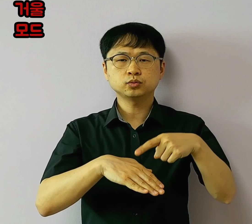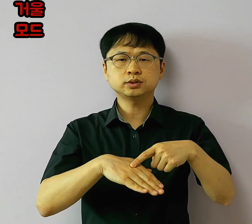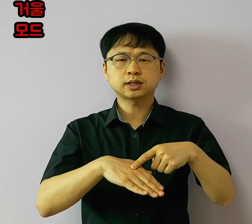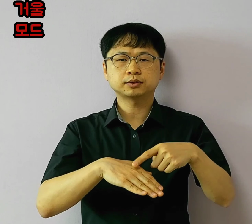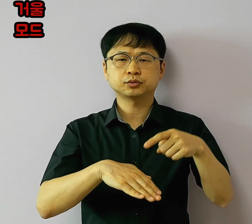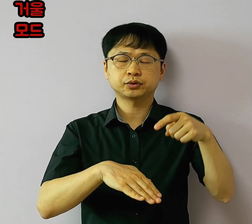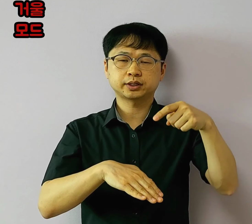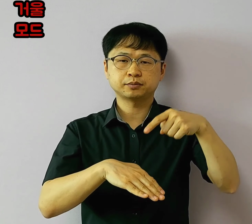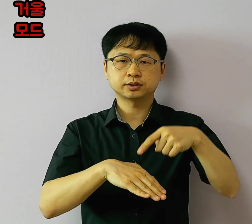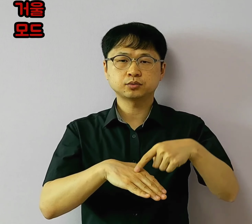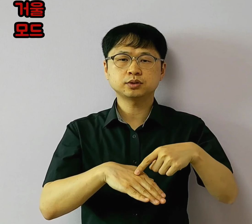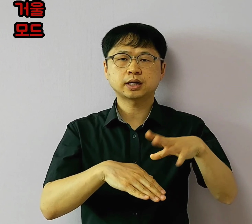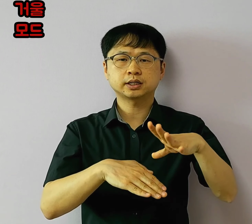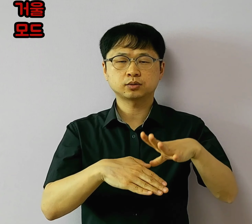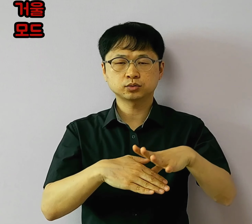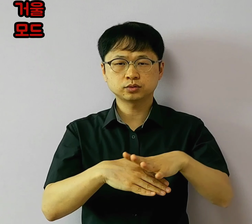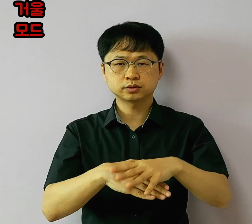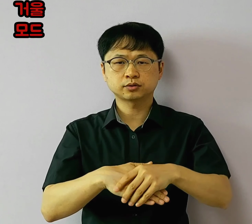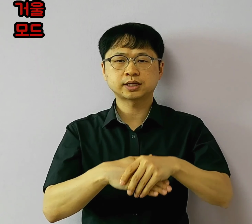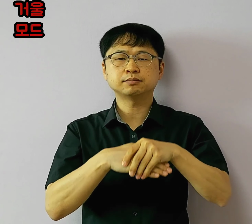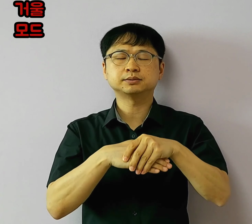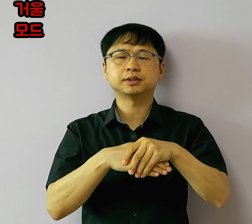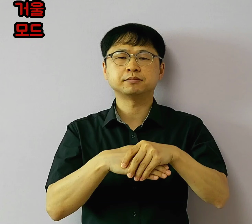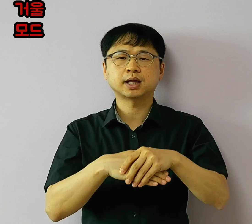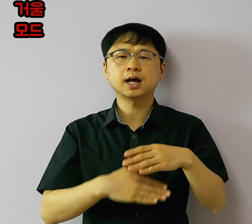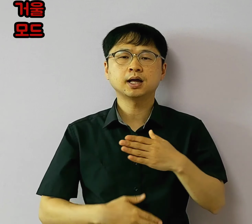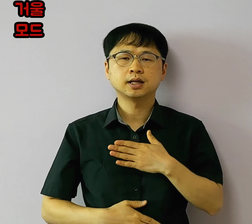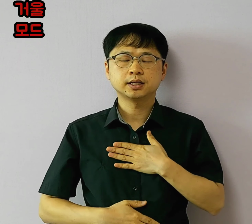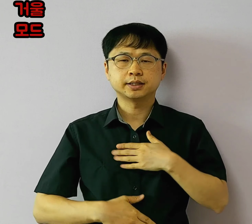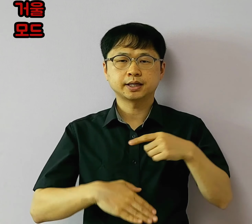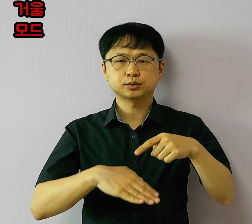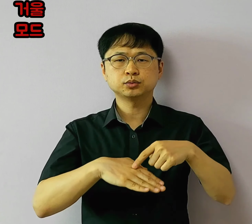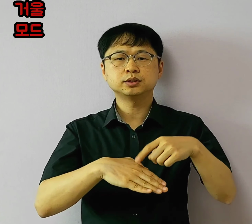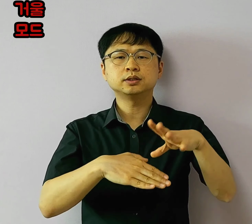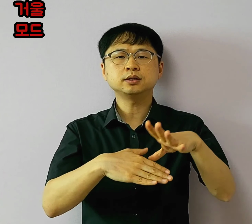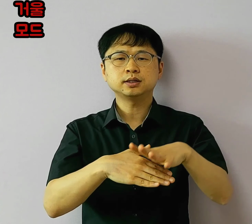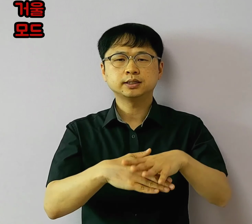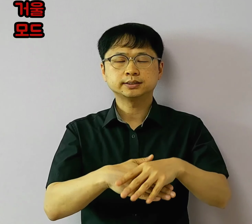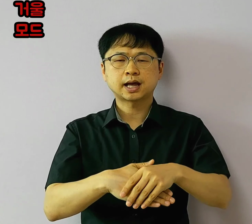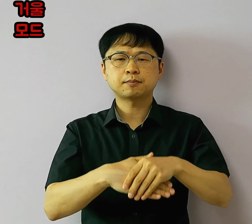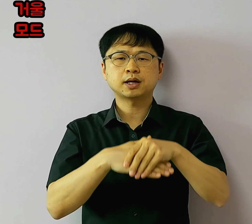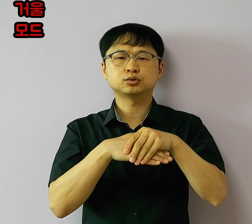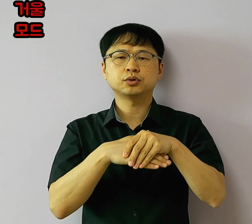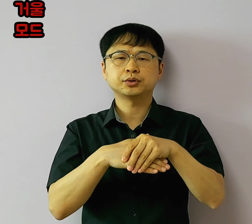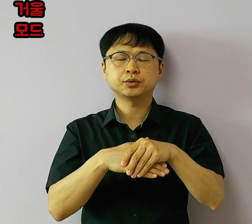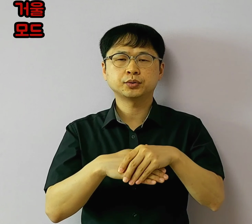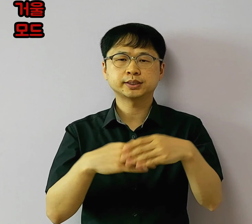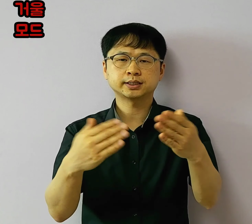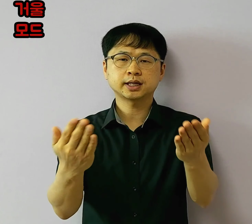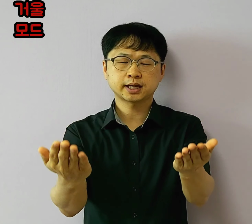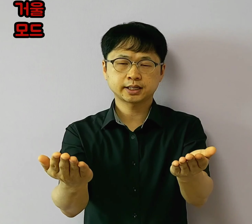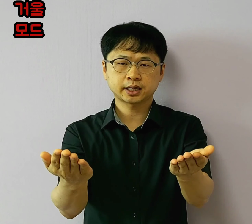손을 잡아줘야하기 때문에 손을 가리키고 손을 그대로 잡으시면 됩니다. 내 손을 잡아주어요. 상대가